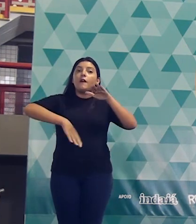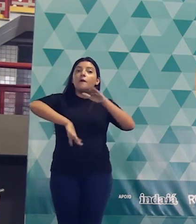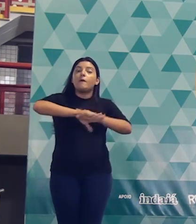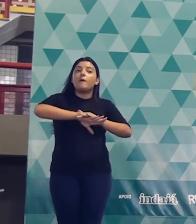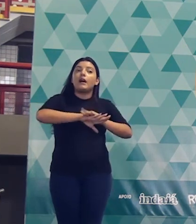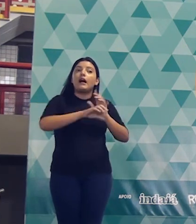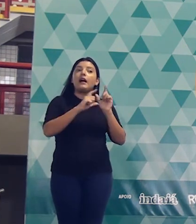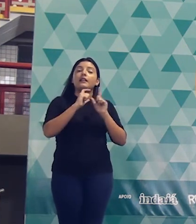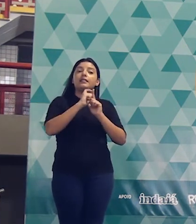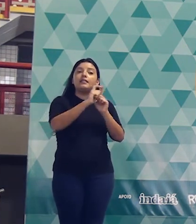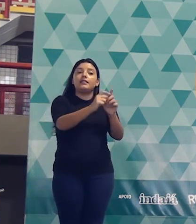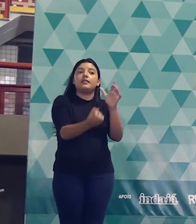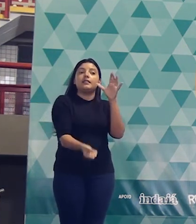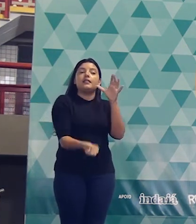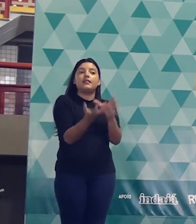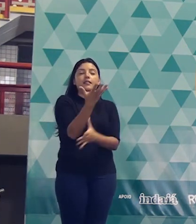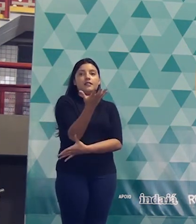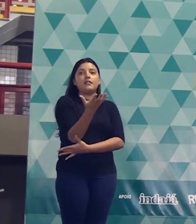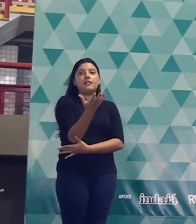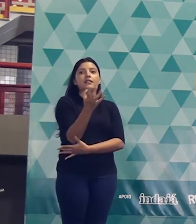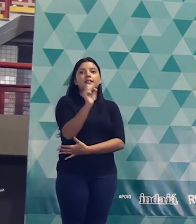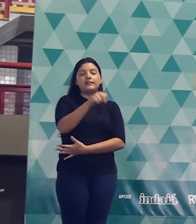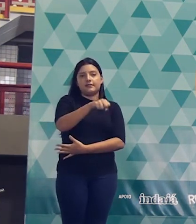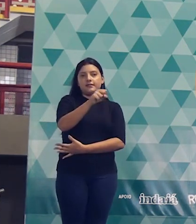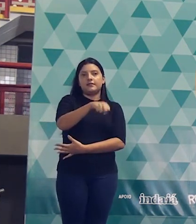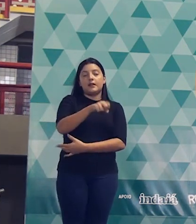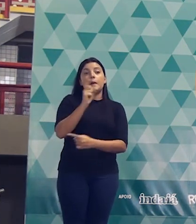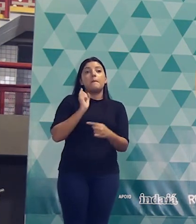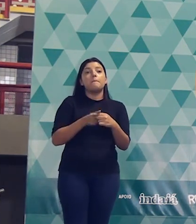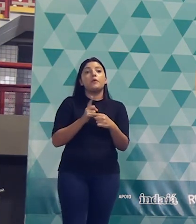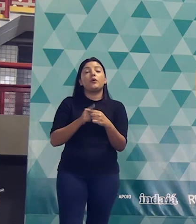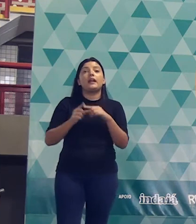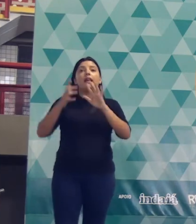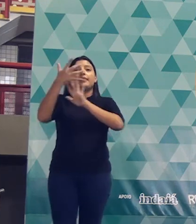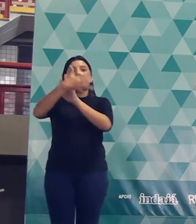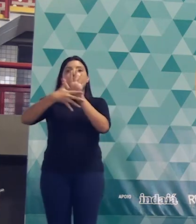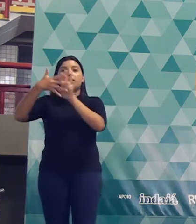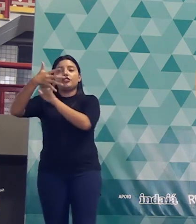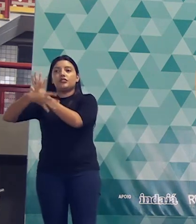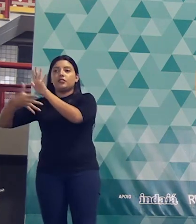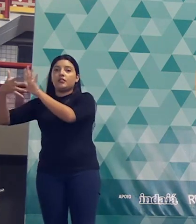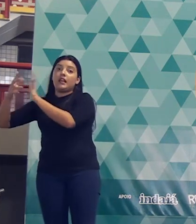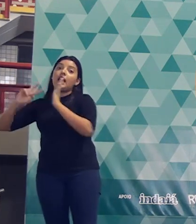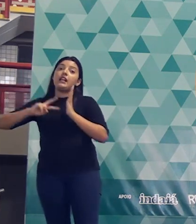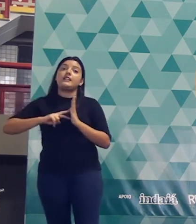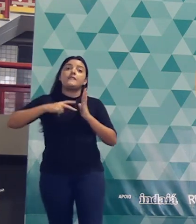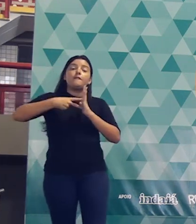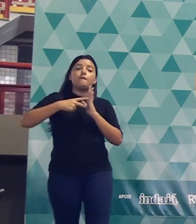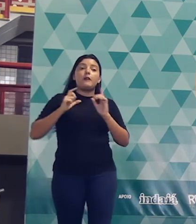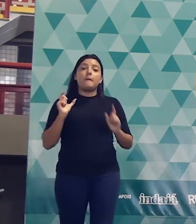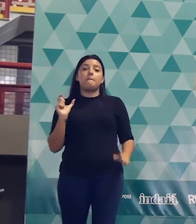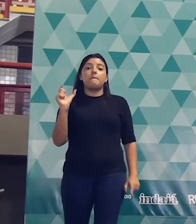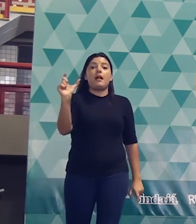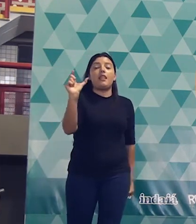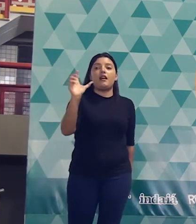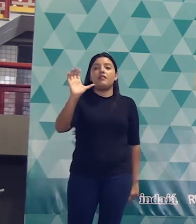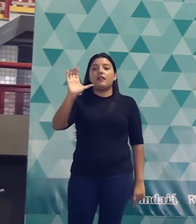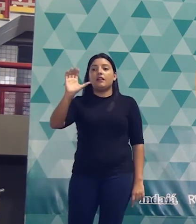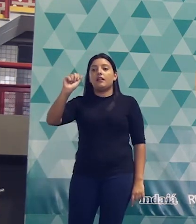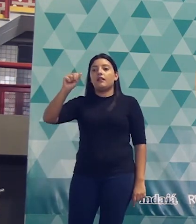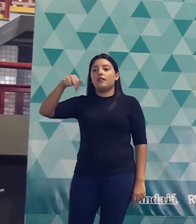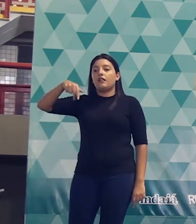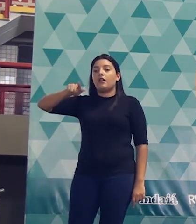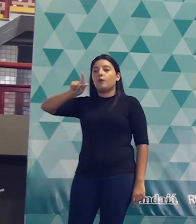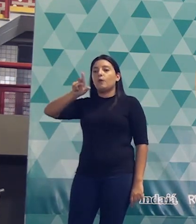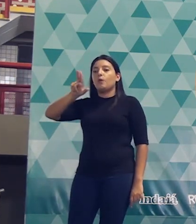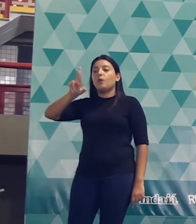das palavras. É isso que a gente vai inferir. Porque todo o texto gira em torno do significado da palavra canguru, que ele foi